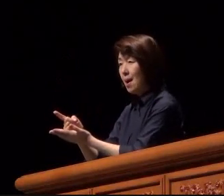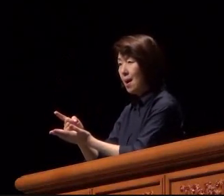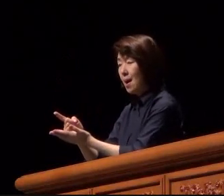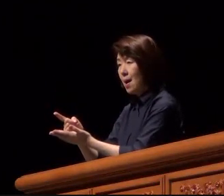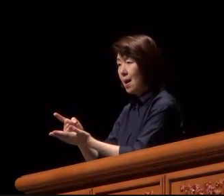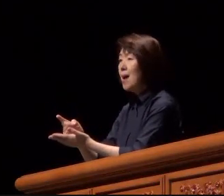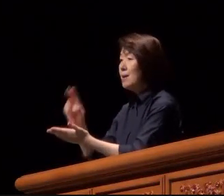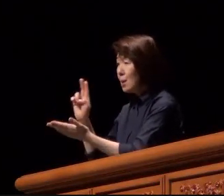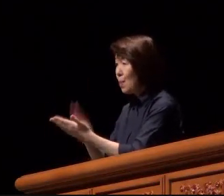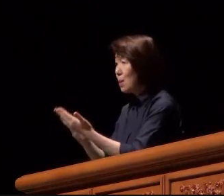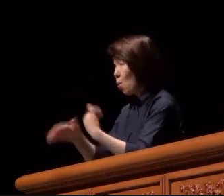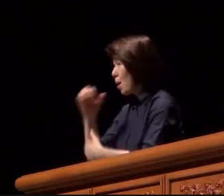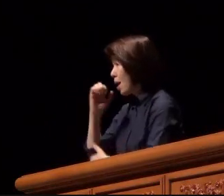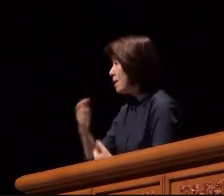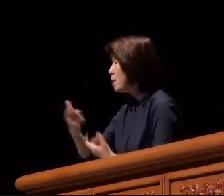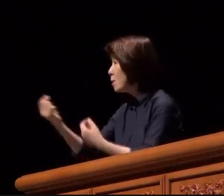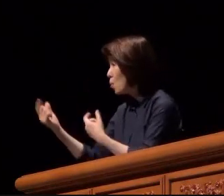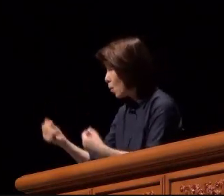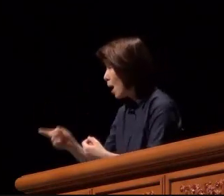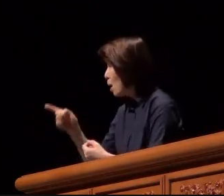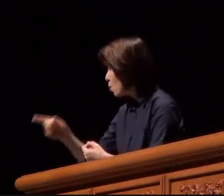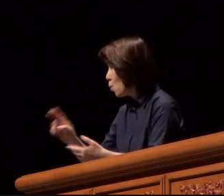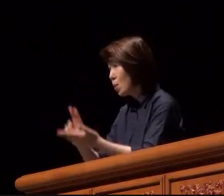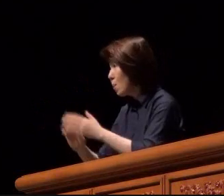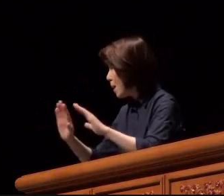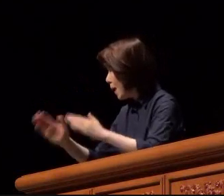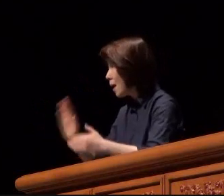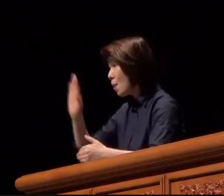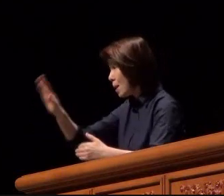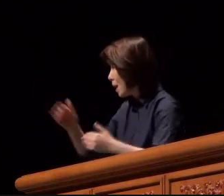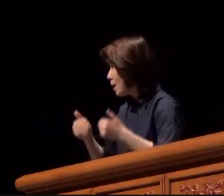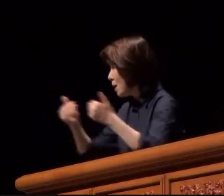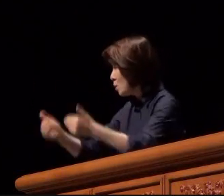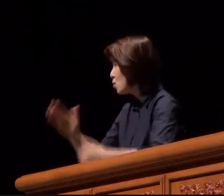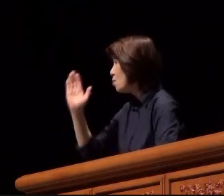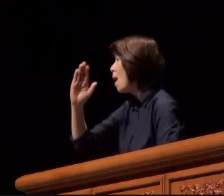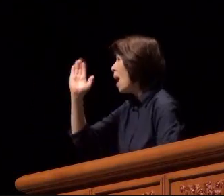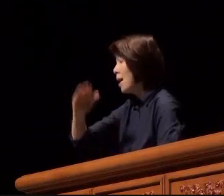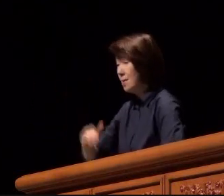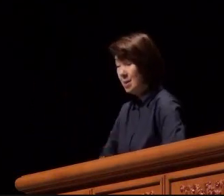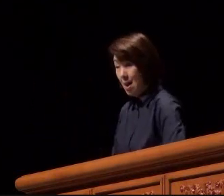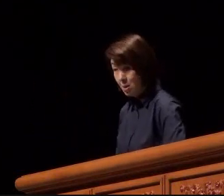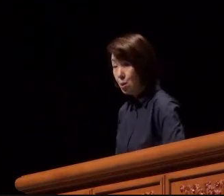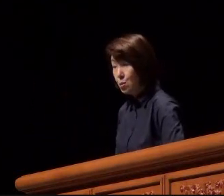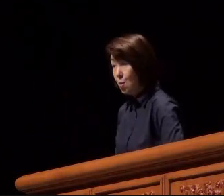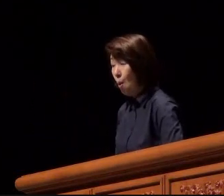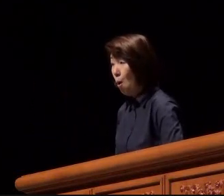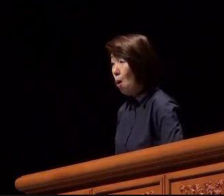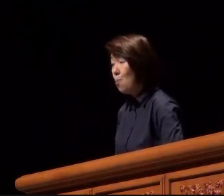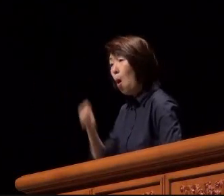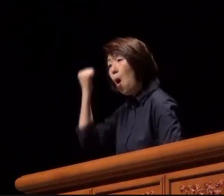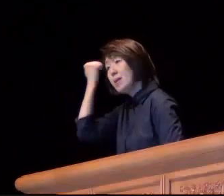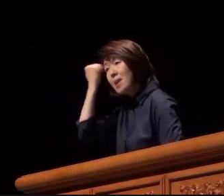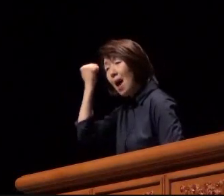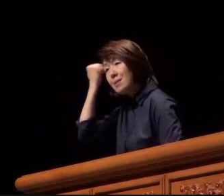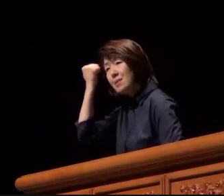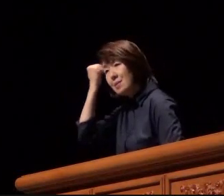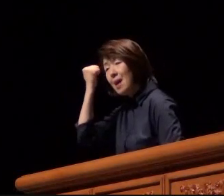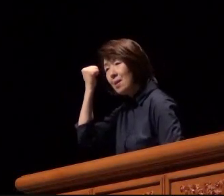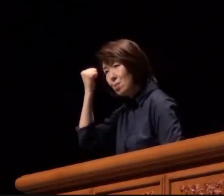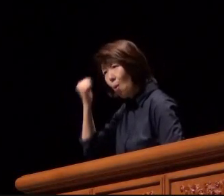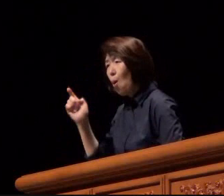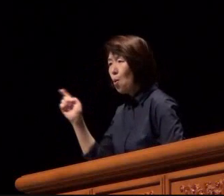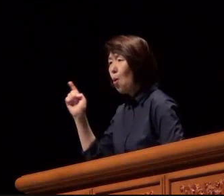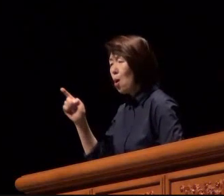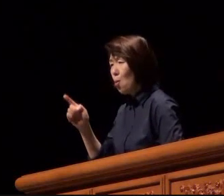で決めた方がいいですよね。それを決めなければ何も進まないですよね。で、散々と停電するって言って脅かして